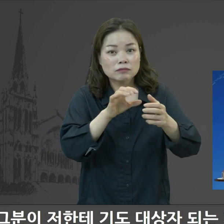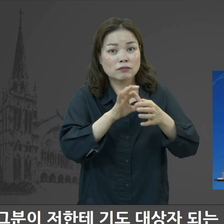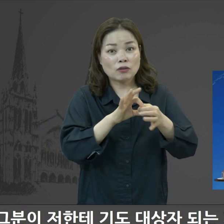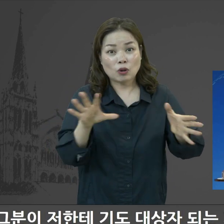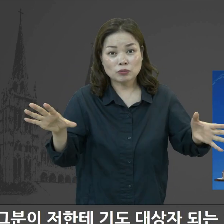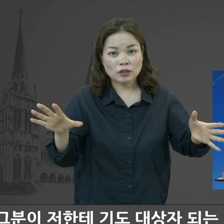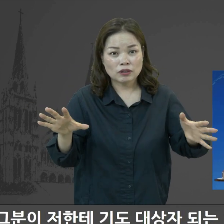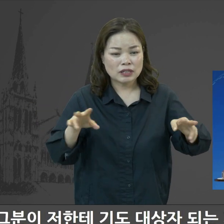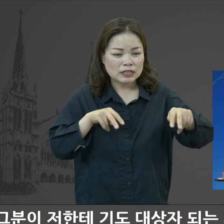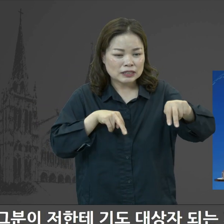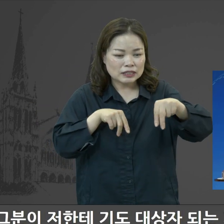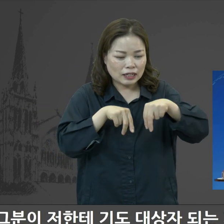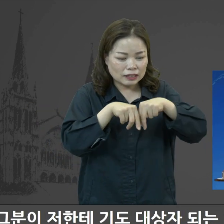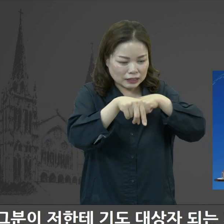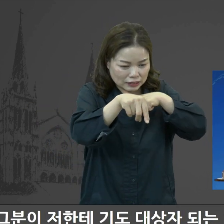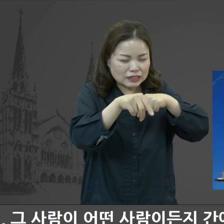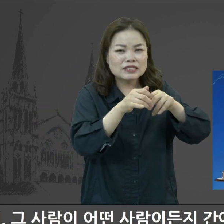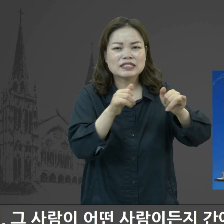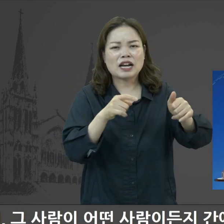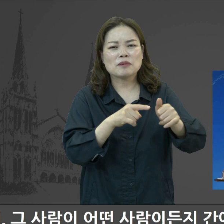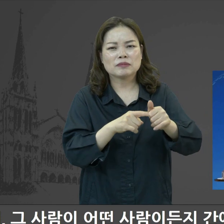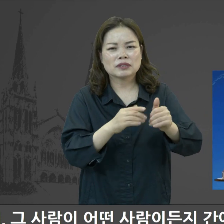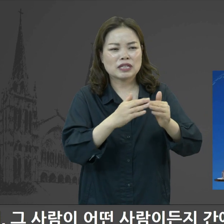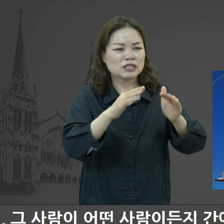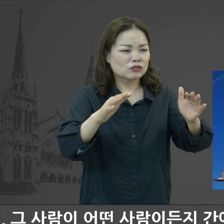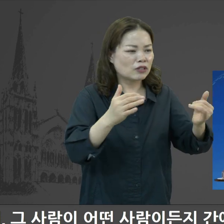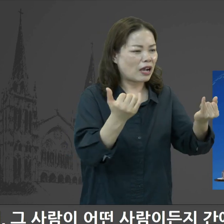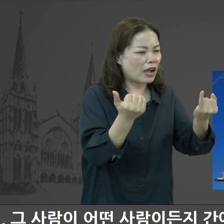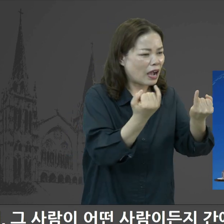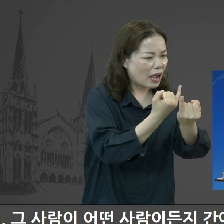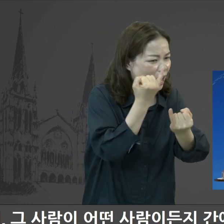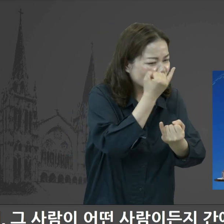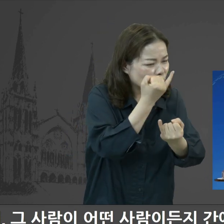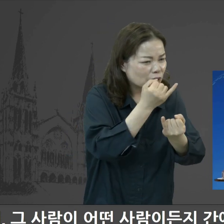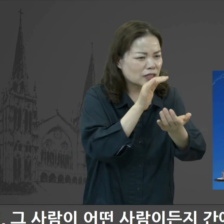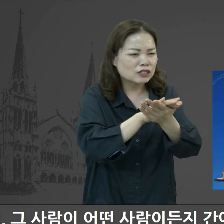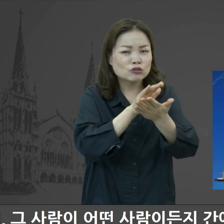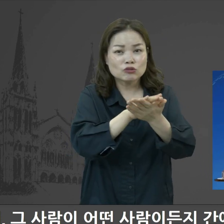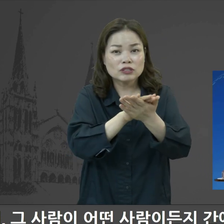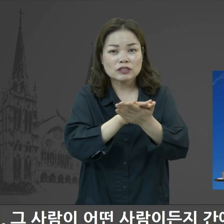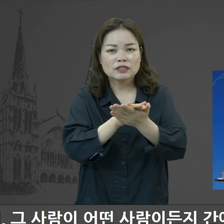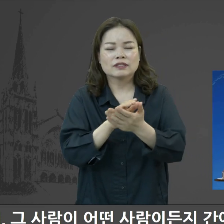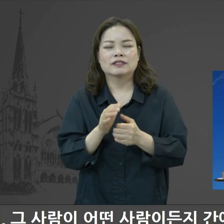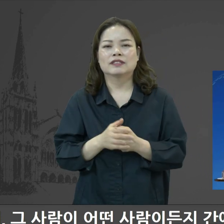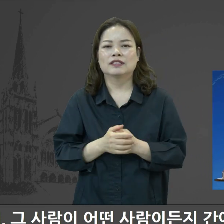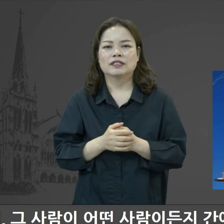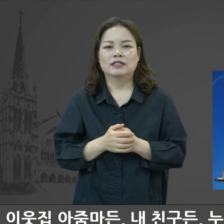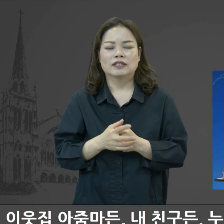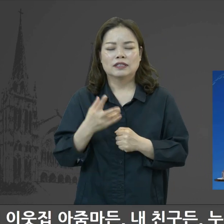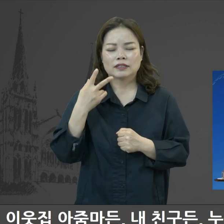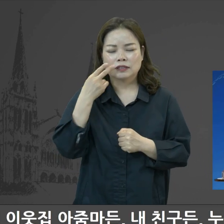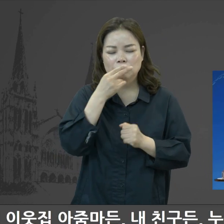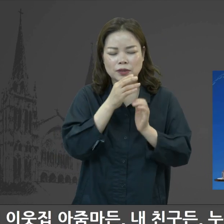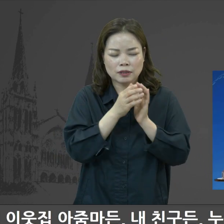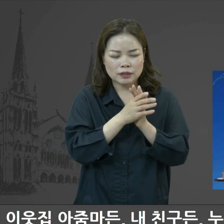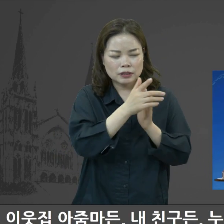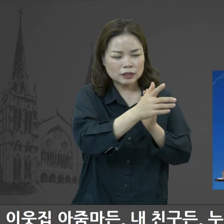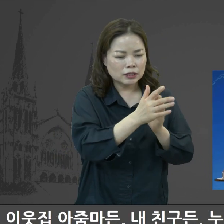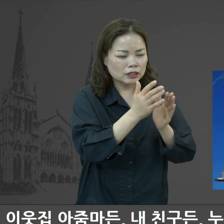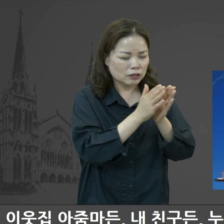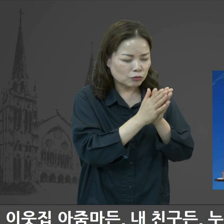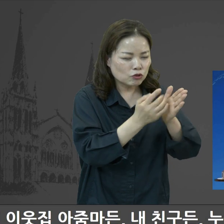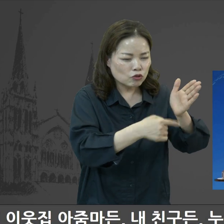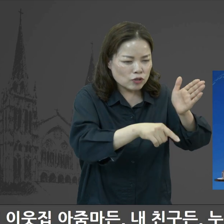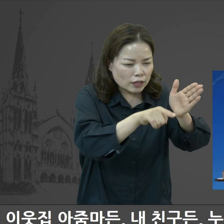간에, 지나가다 스친 사람이든 아니면 이웃집 아줌마든 내 친구든 누구든 그분 때문에요 금식도 하고 그분 때문에 철야도